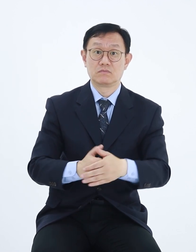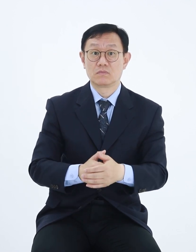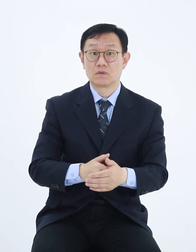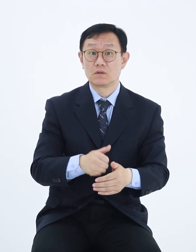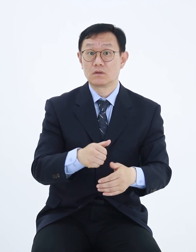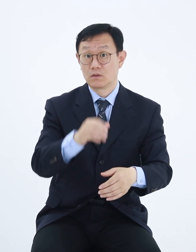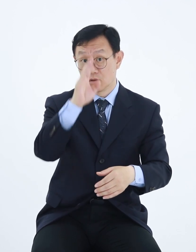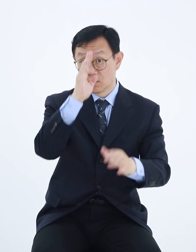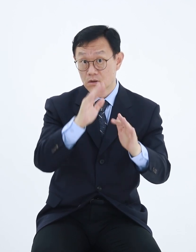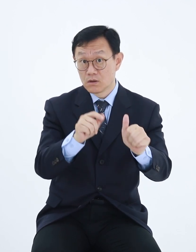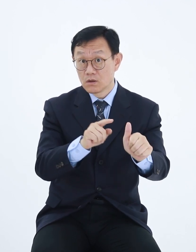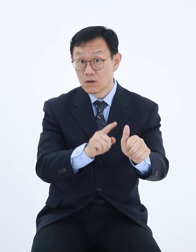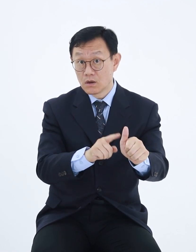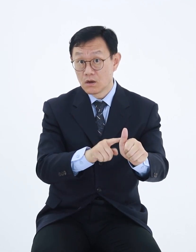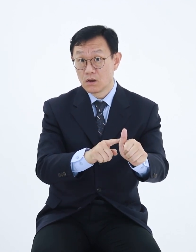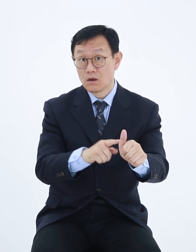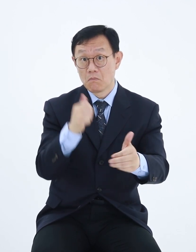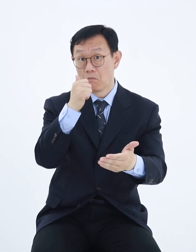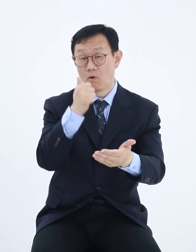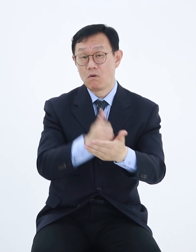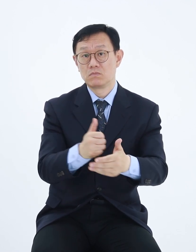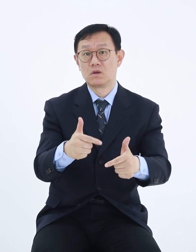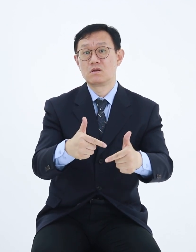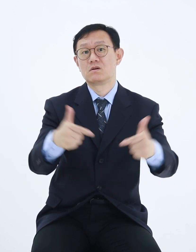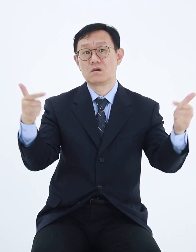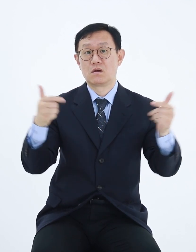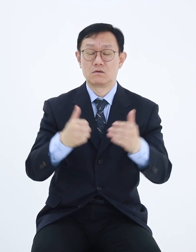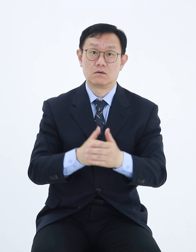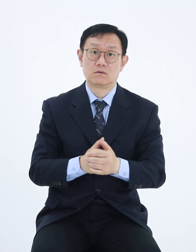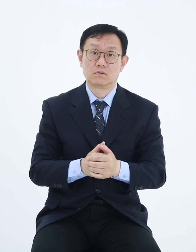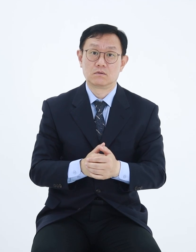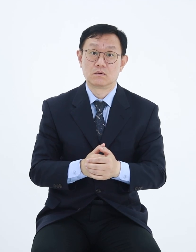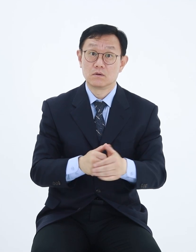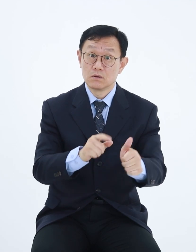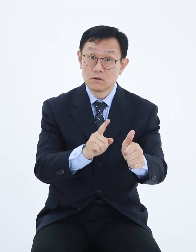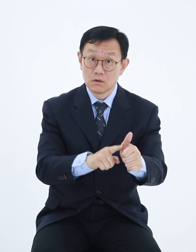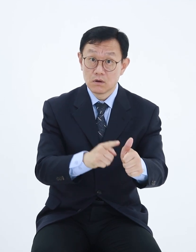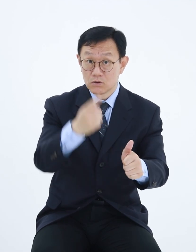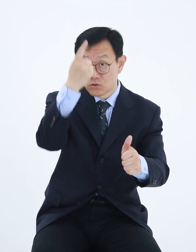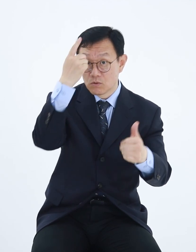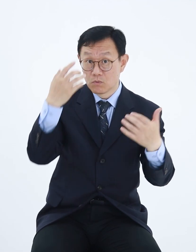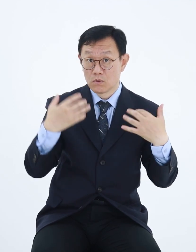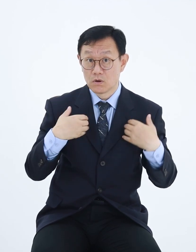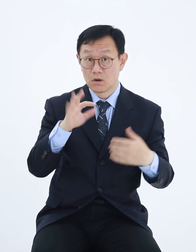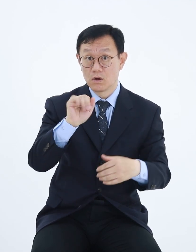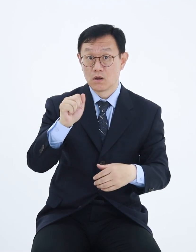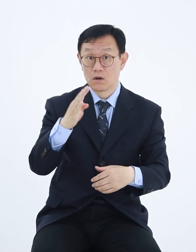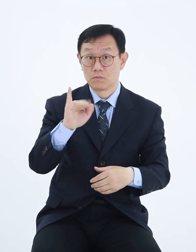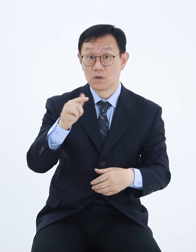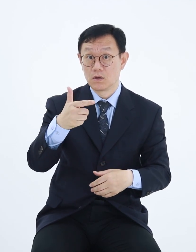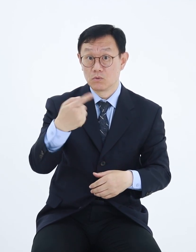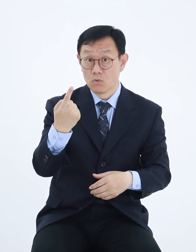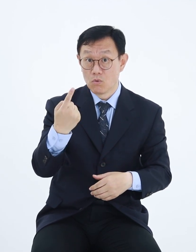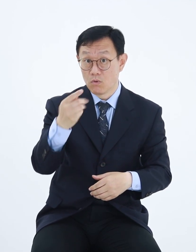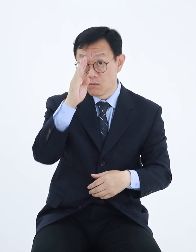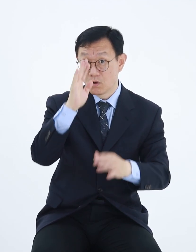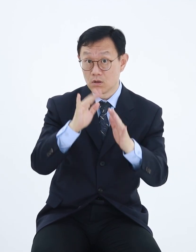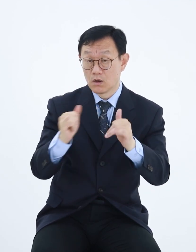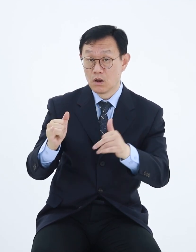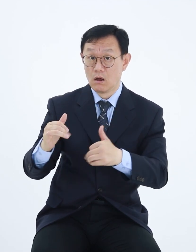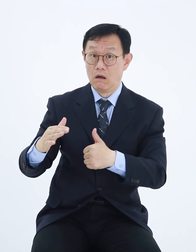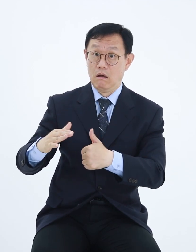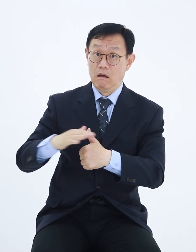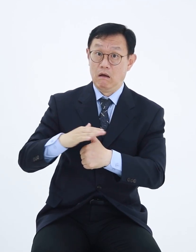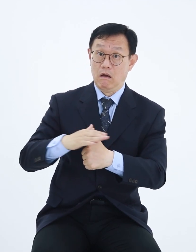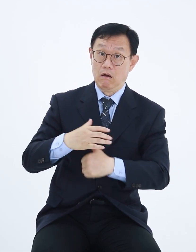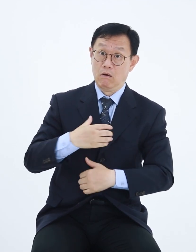한 범죄는 더욱 기승을 부리고 있었습니다. Y군은 정부가 알비노들이 범죄에 노출되어 공격당할 위험이